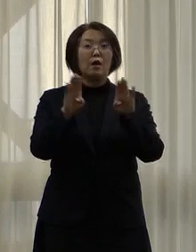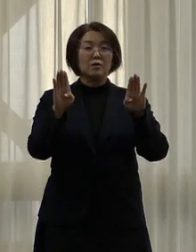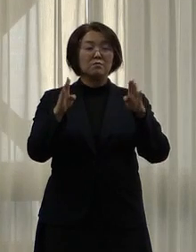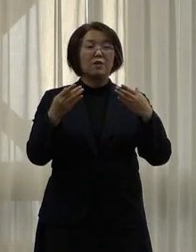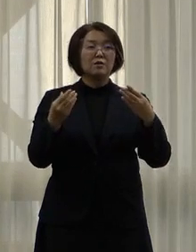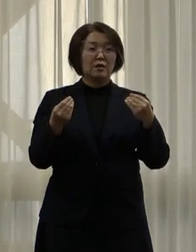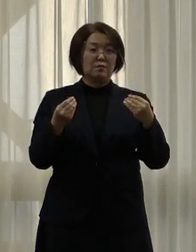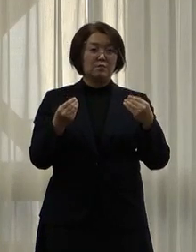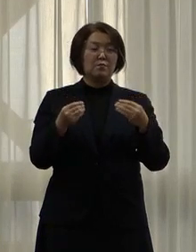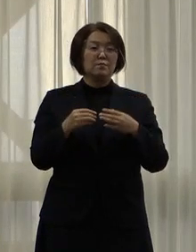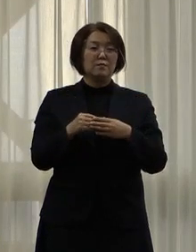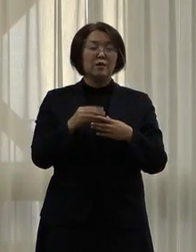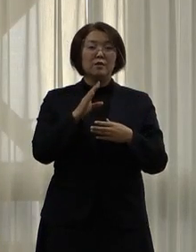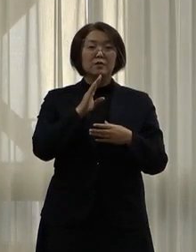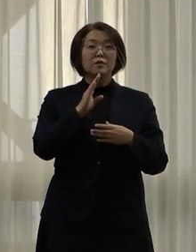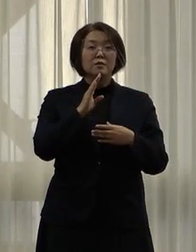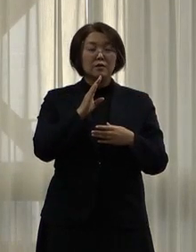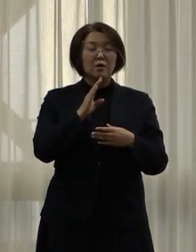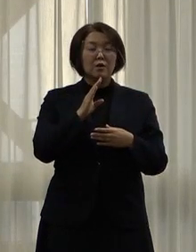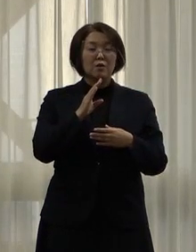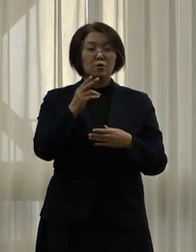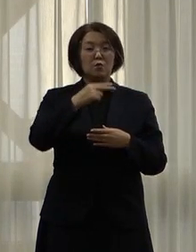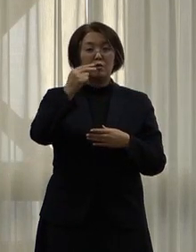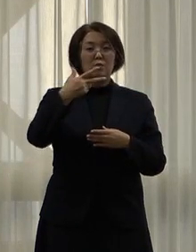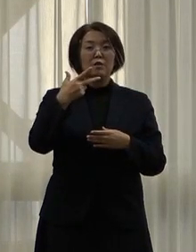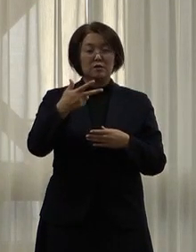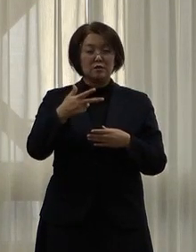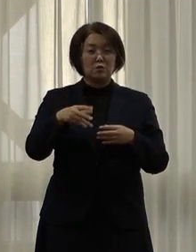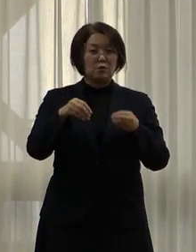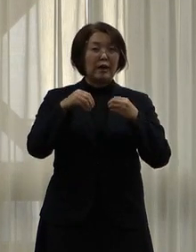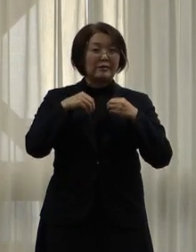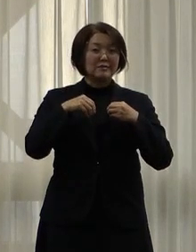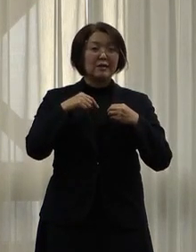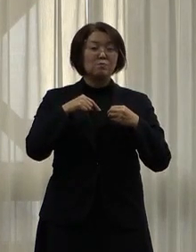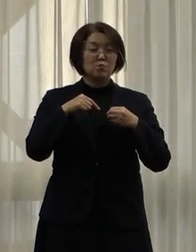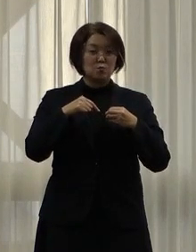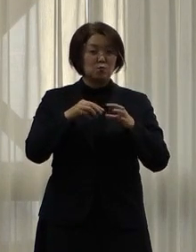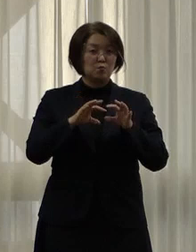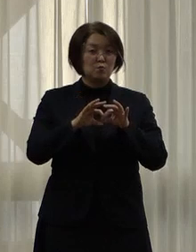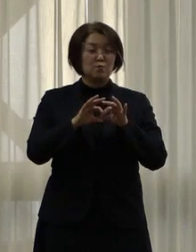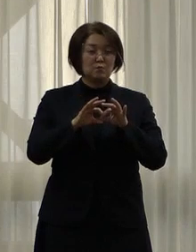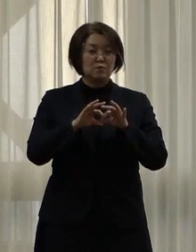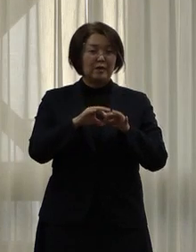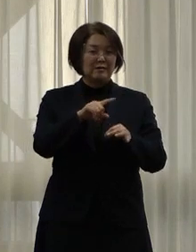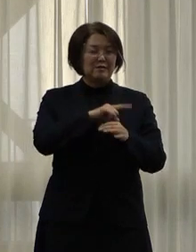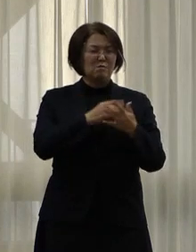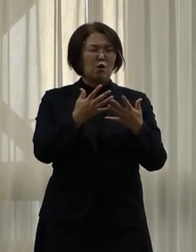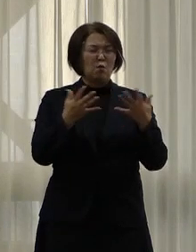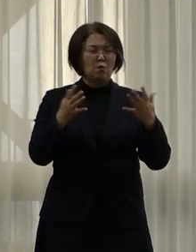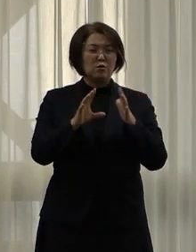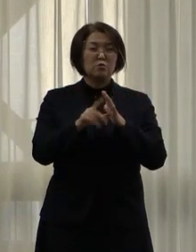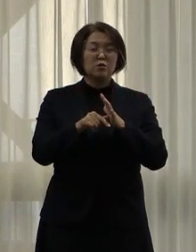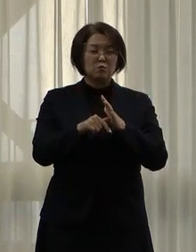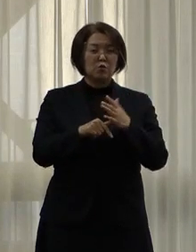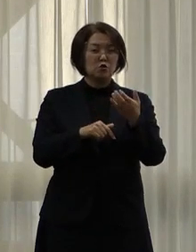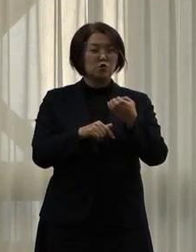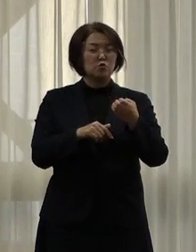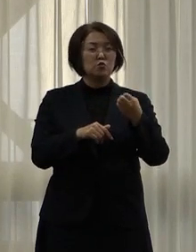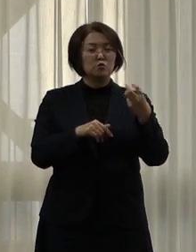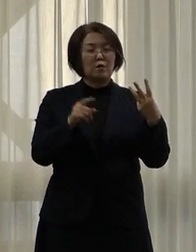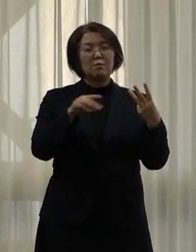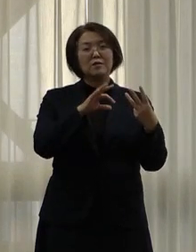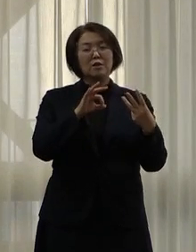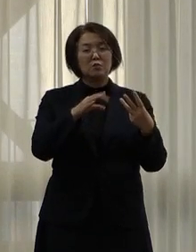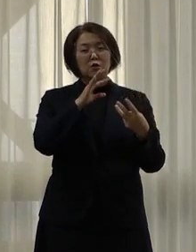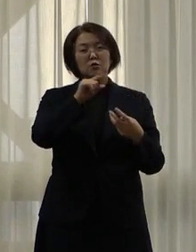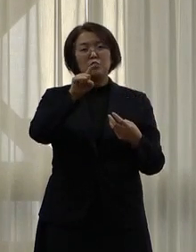。実はこの富山市の感染もですね、一番多い時ですが 93% は14歳以下のお子